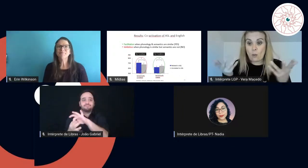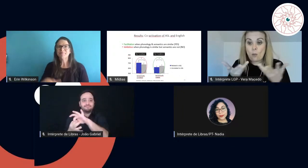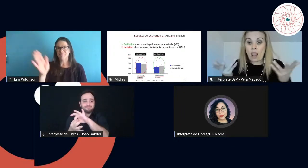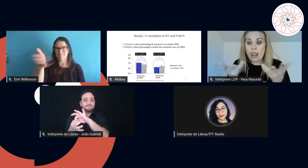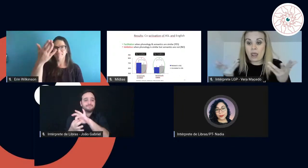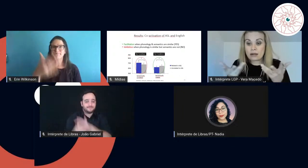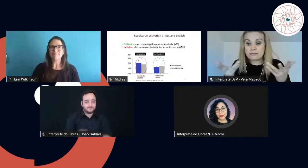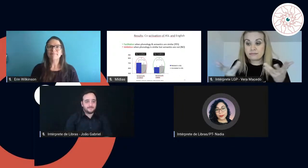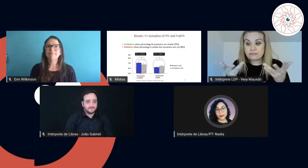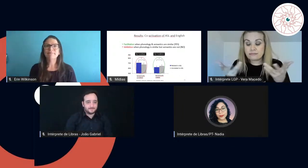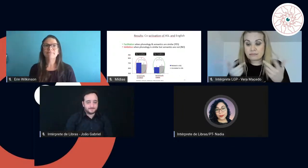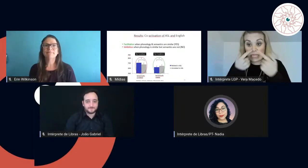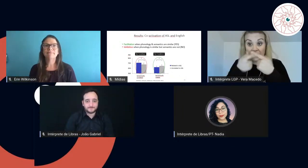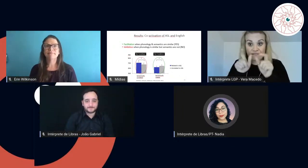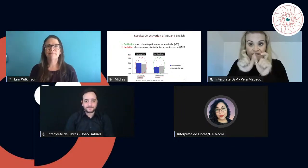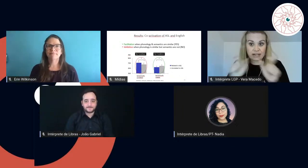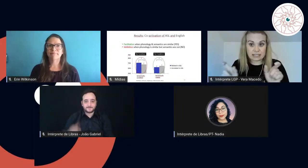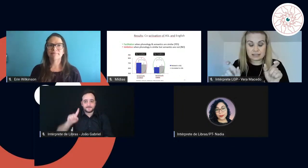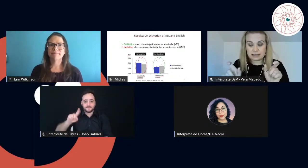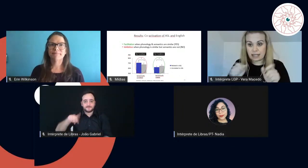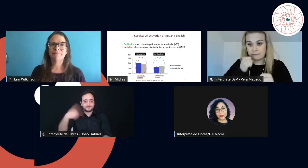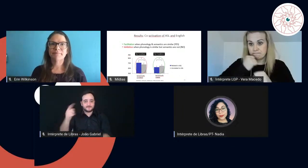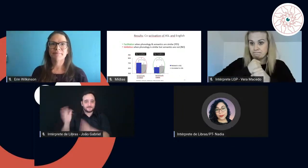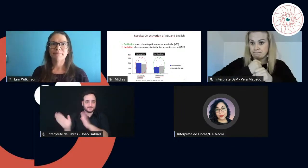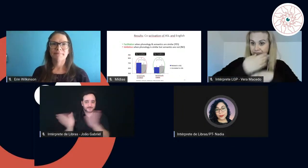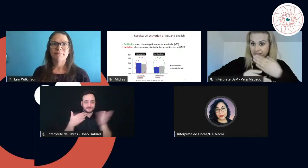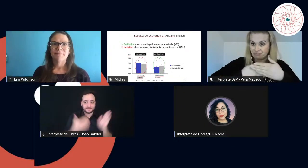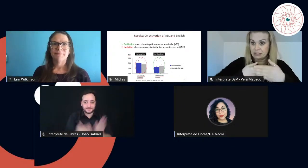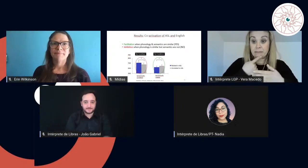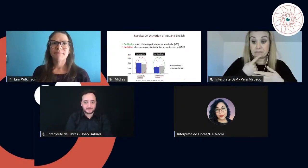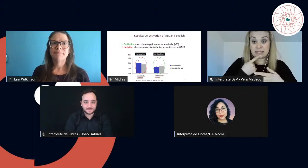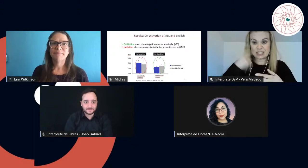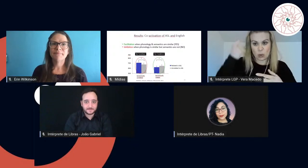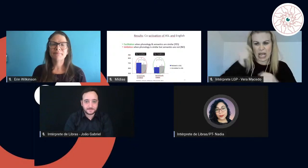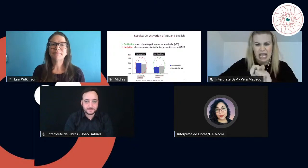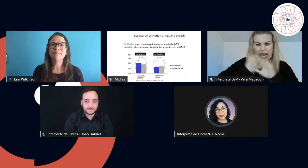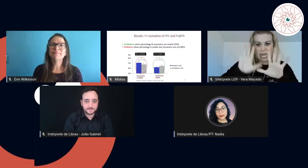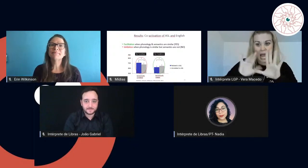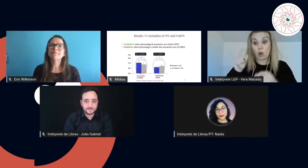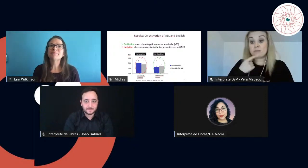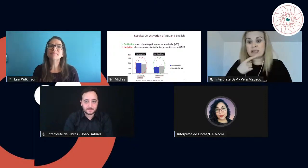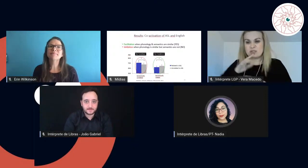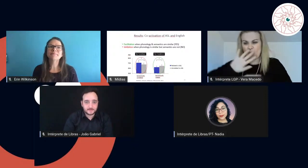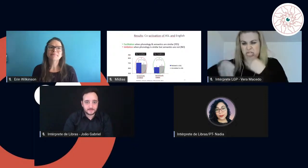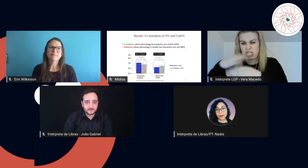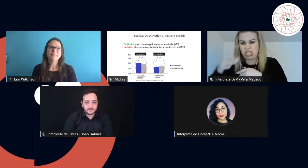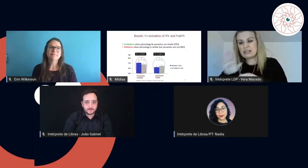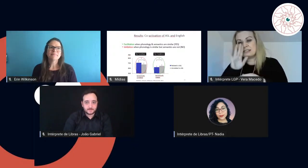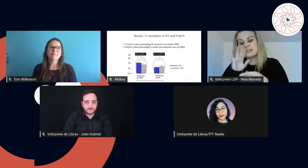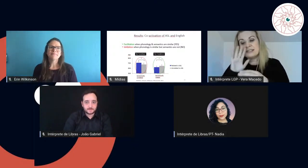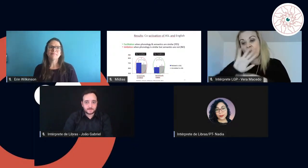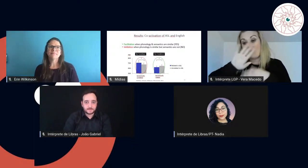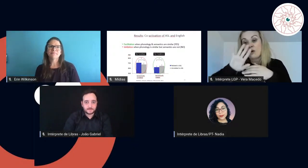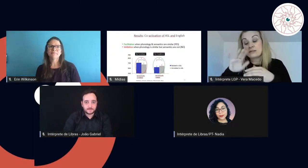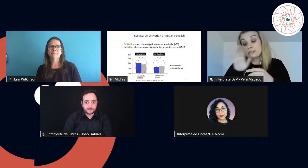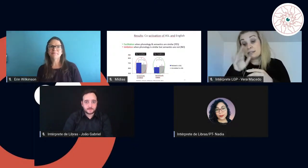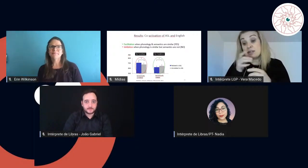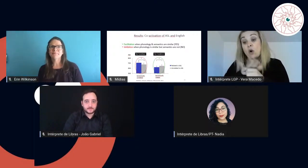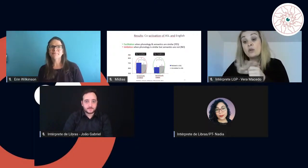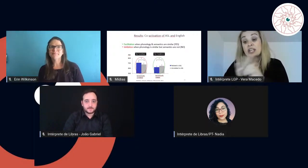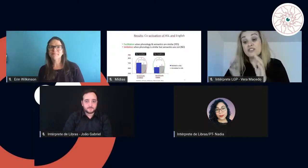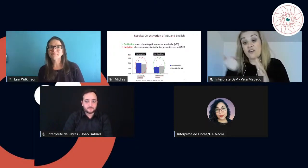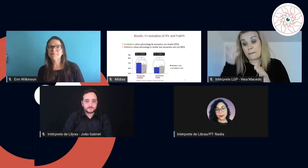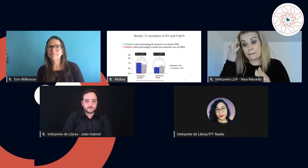qual a diferença de performance desses eh indivíduos bilíngues. Pode passar, por favor.